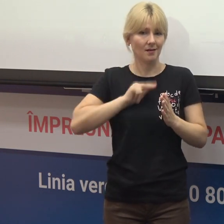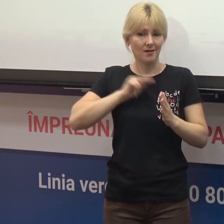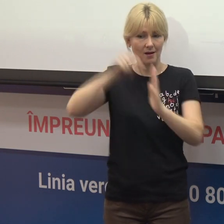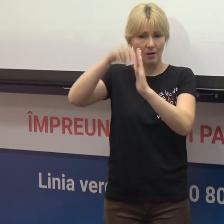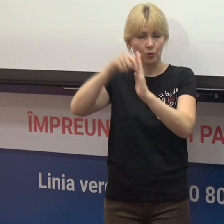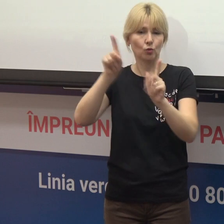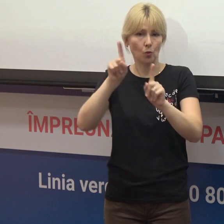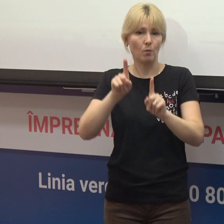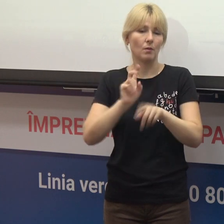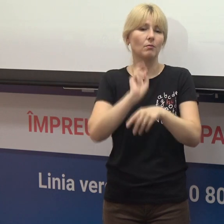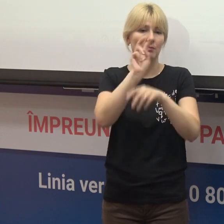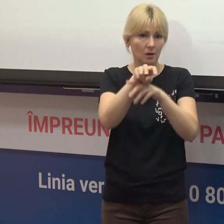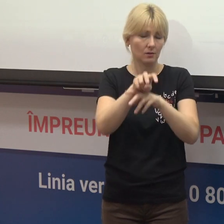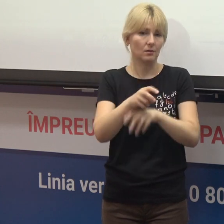vaccinarea